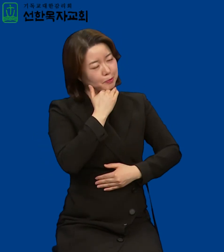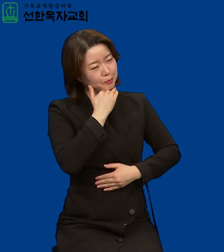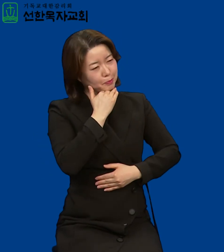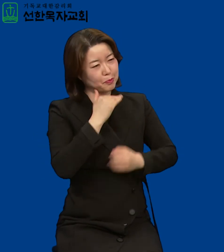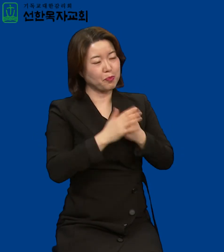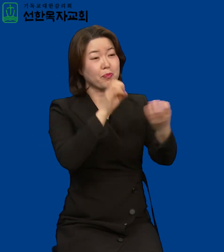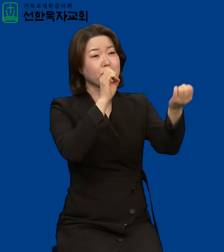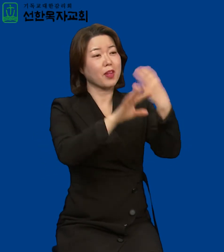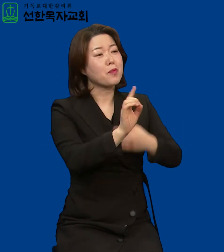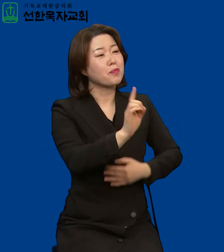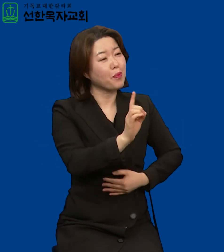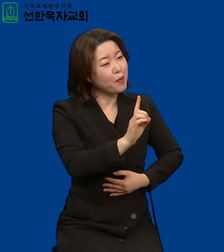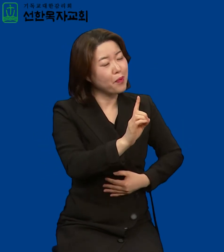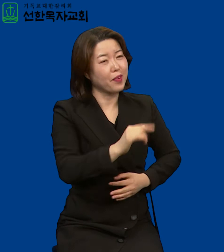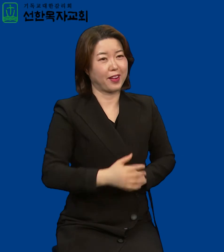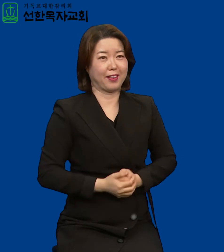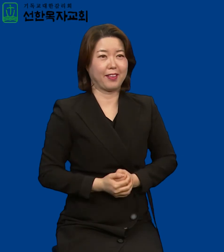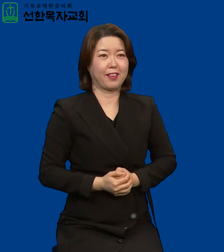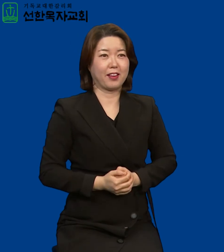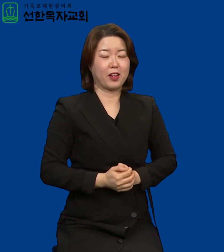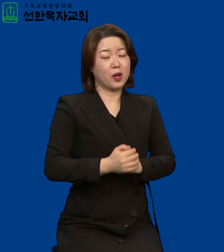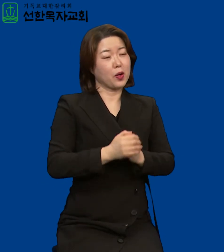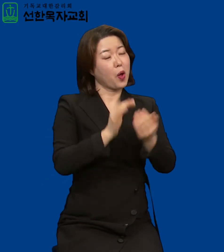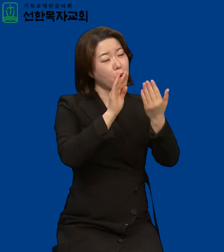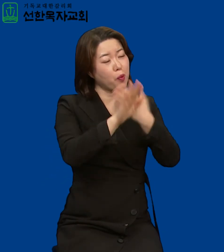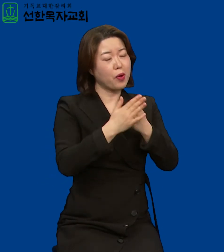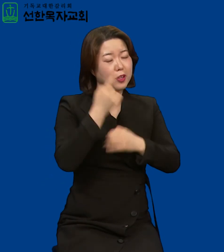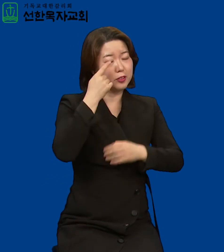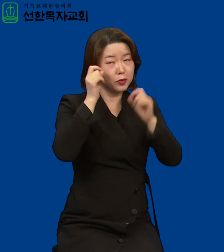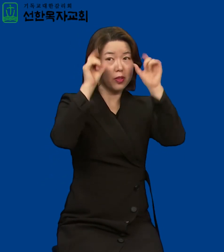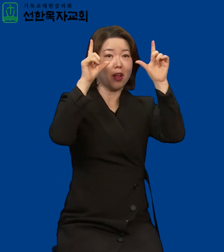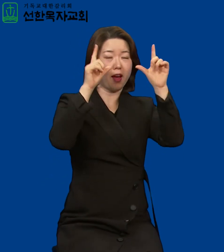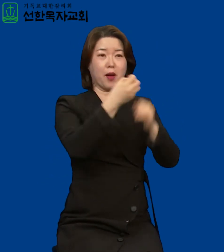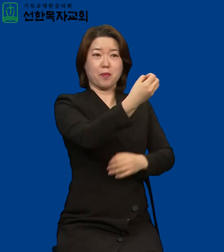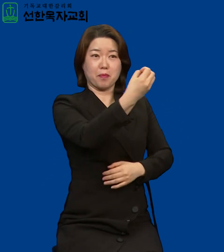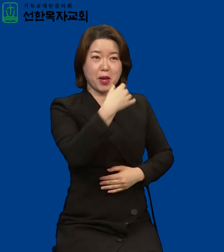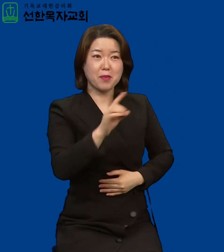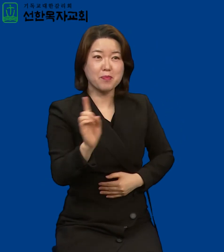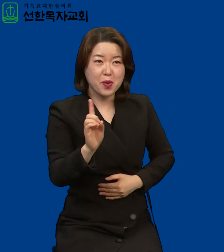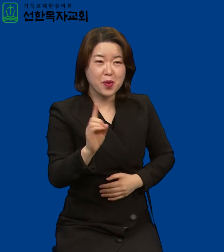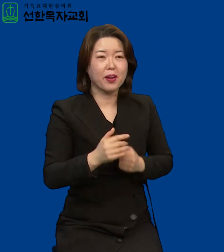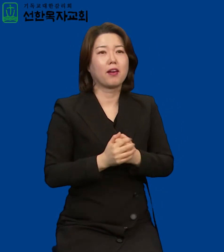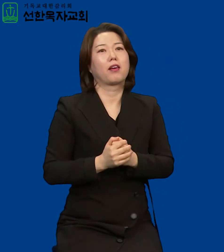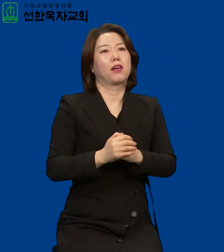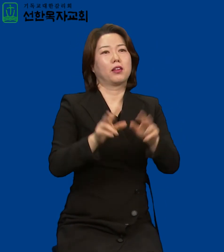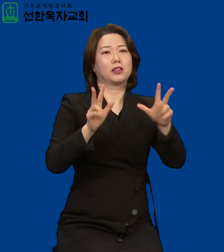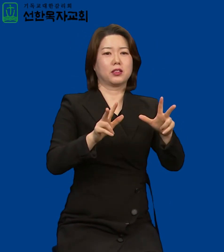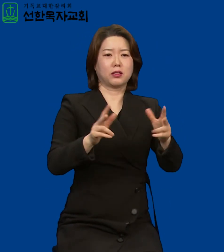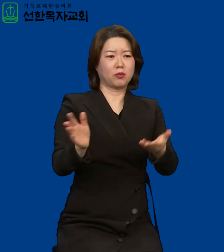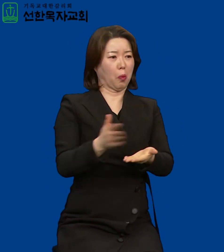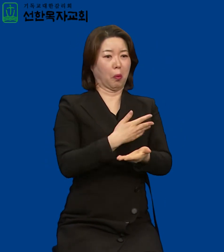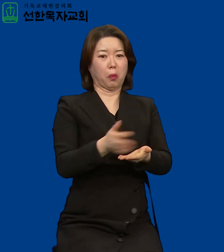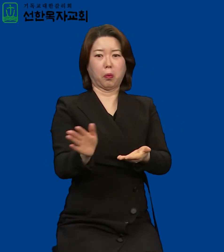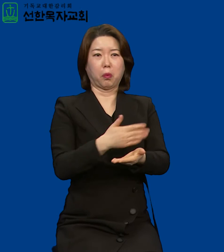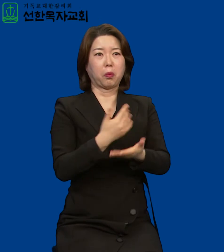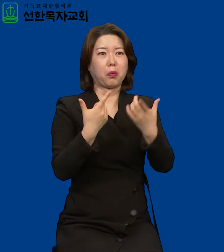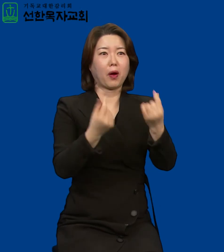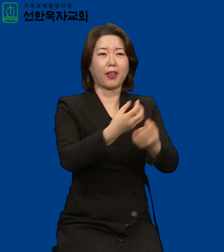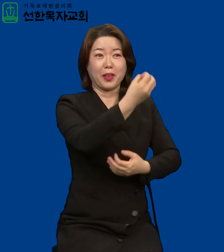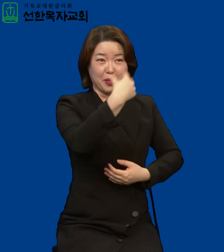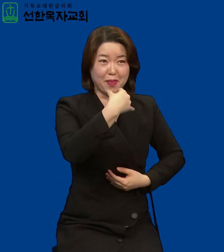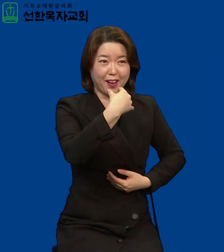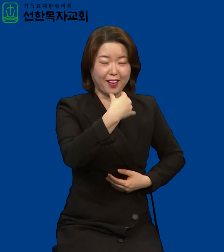무슨 대답을 하시나. 근데 한참 있다가 눈을 뜨시고는 하시는 이야기가 지금은 안 계신 것 같습니다, 그러시는